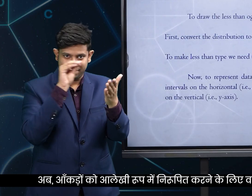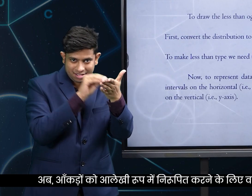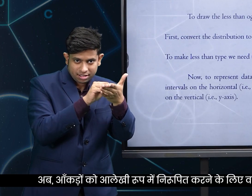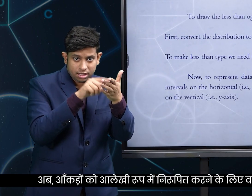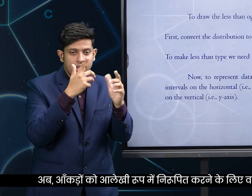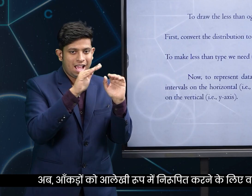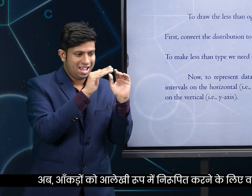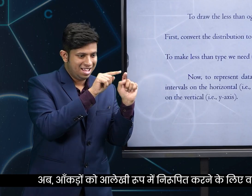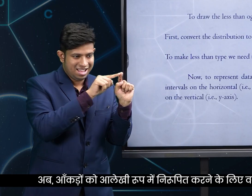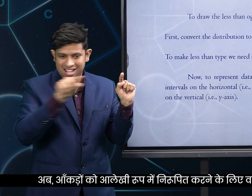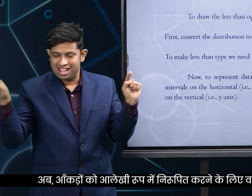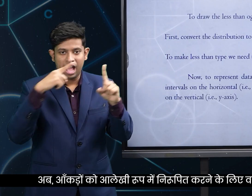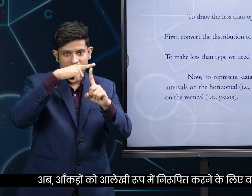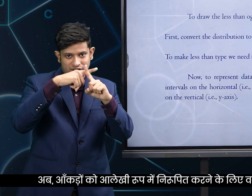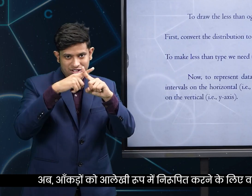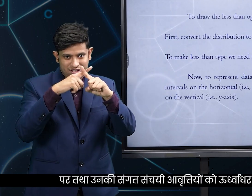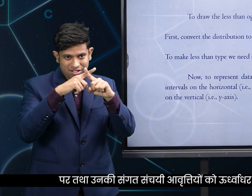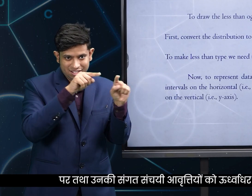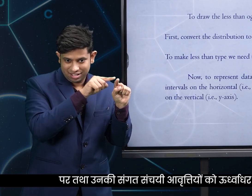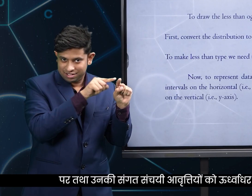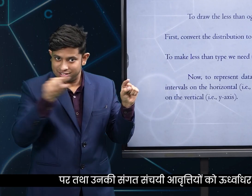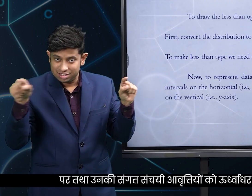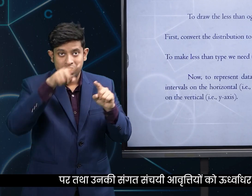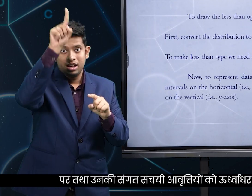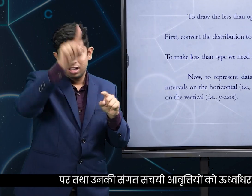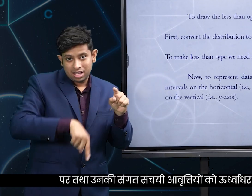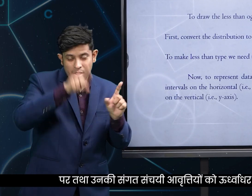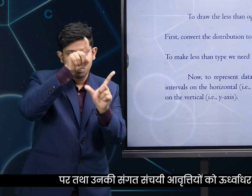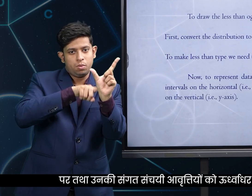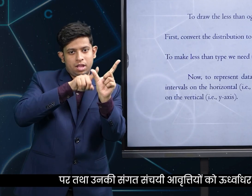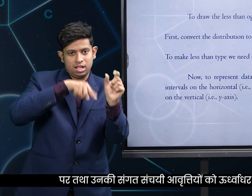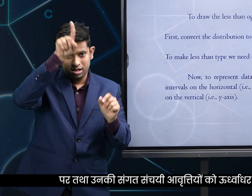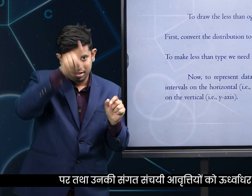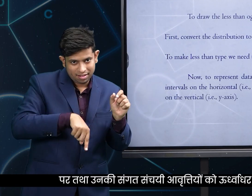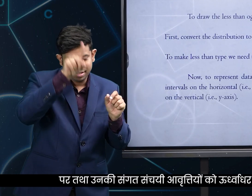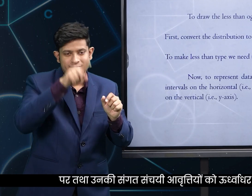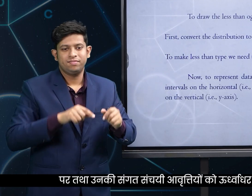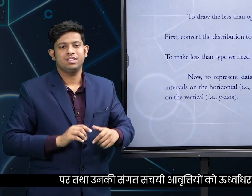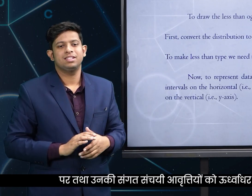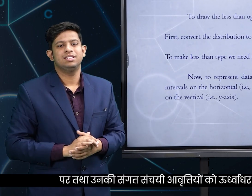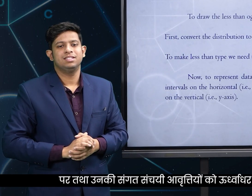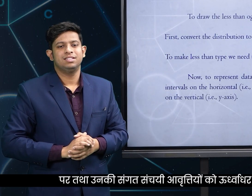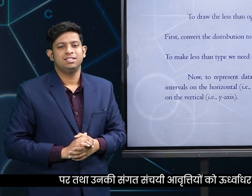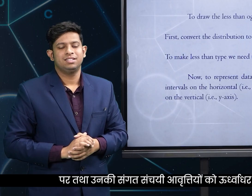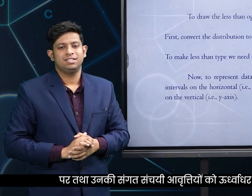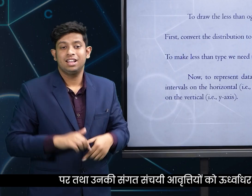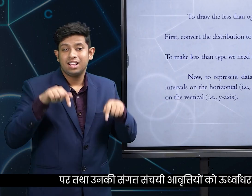को क्षैतिज पर तथा उनकी संगत संचयी आवृत्तियों को